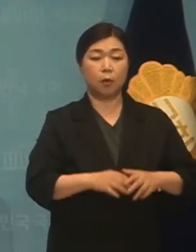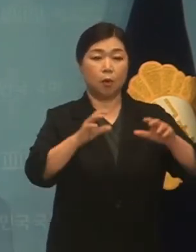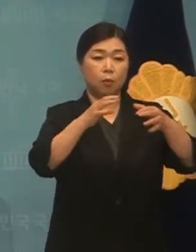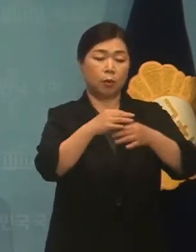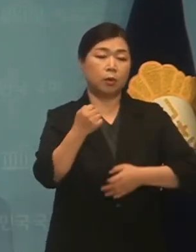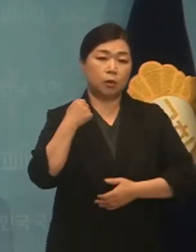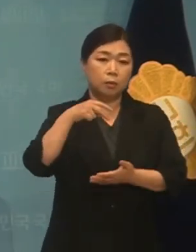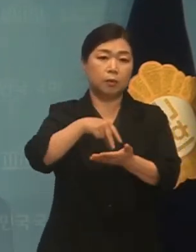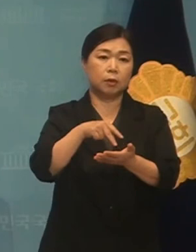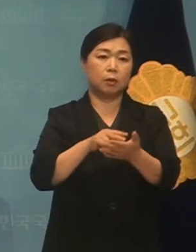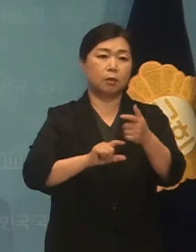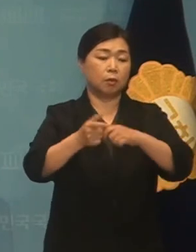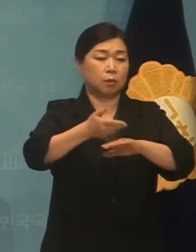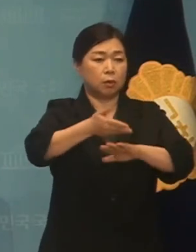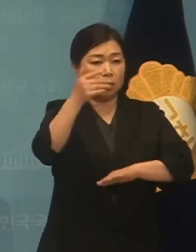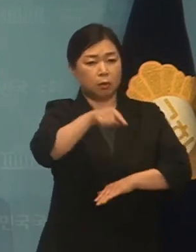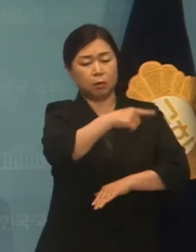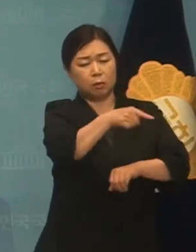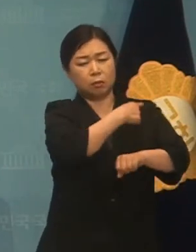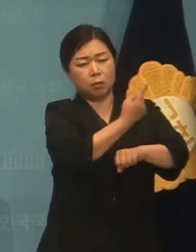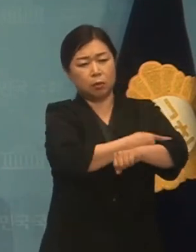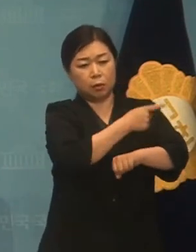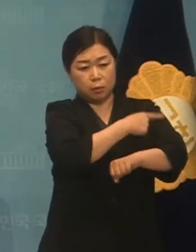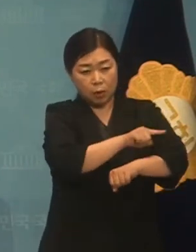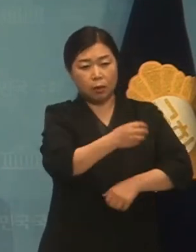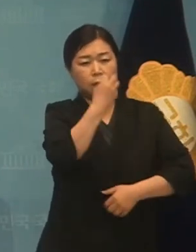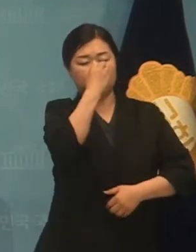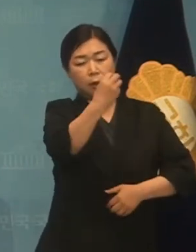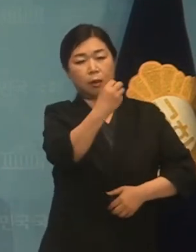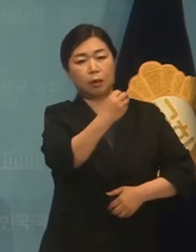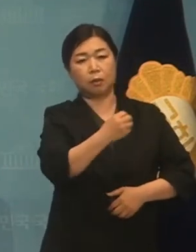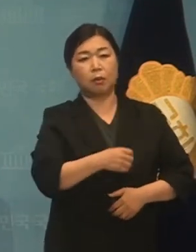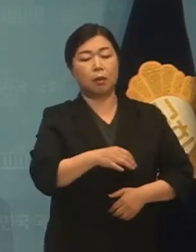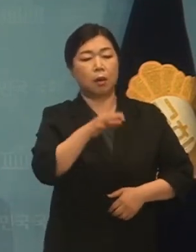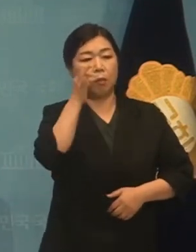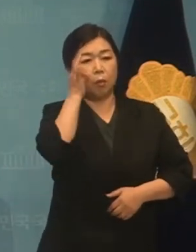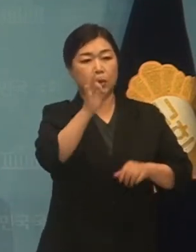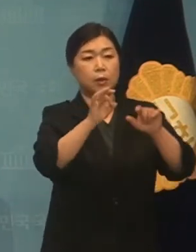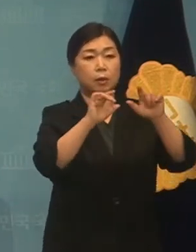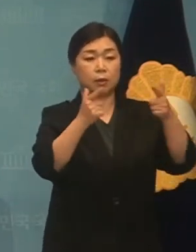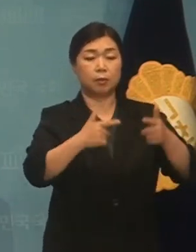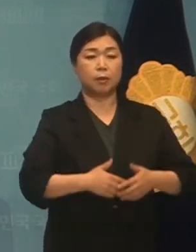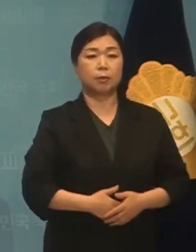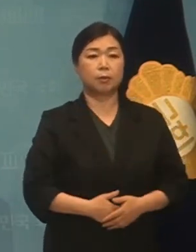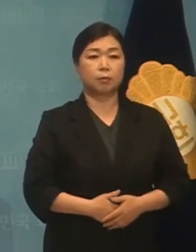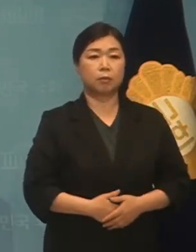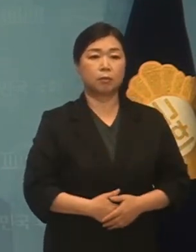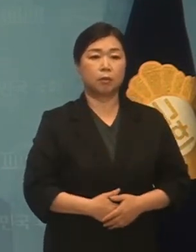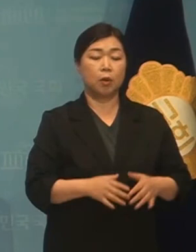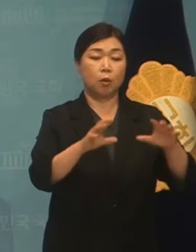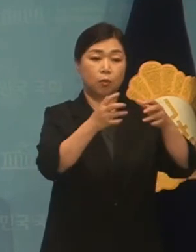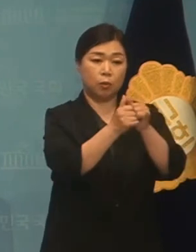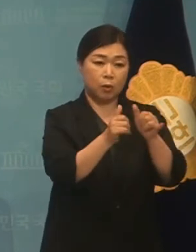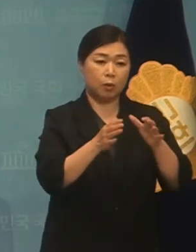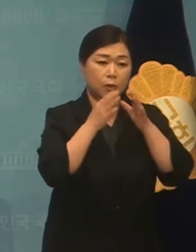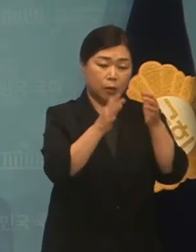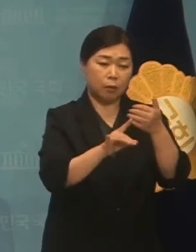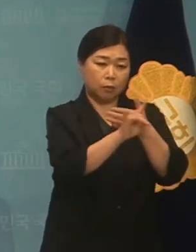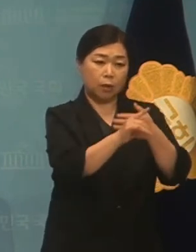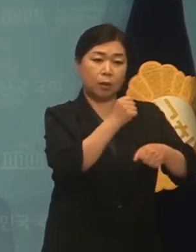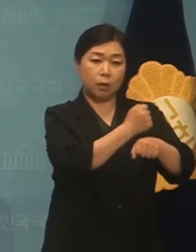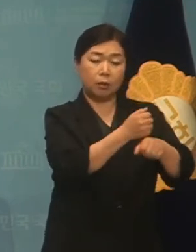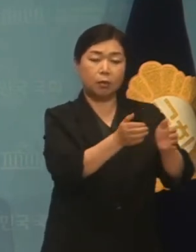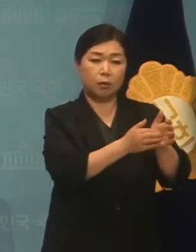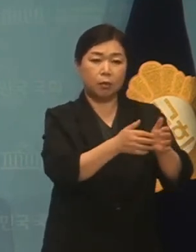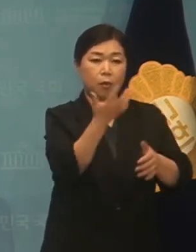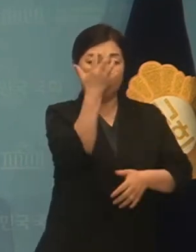국민의힘은 더 이상 저들의 무능과 오만함을 자시할 수 없습니다. 국민을 속여왔던 문재인 정부의